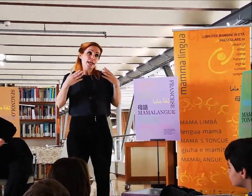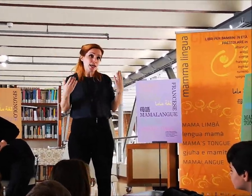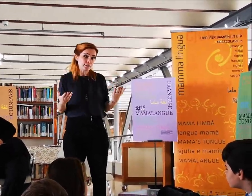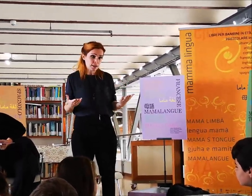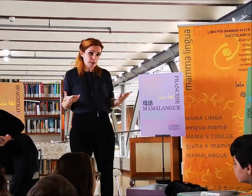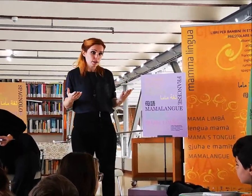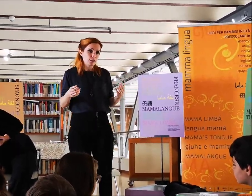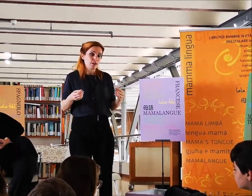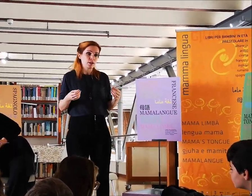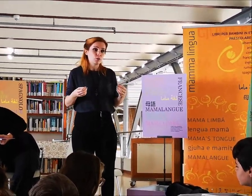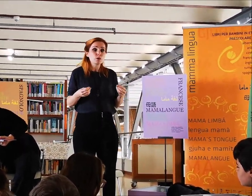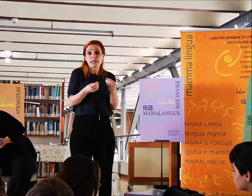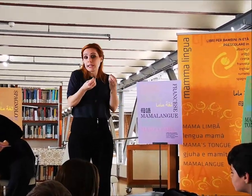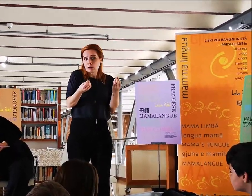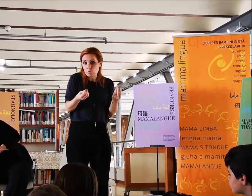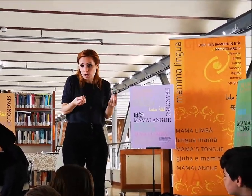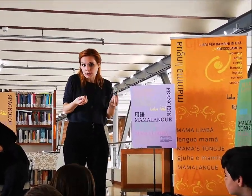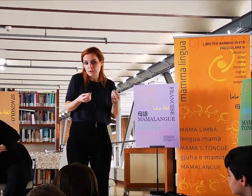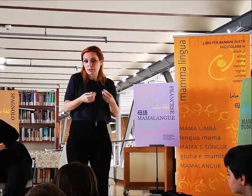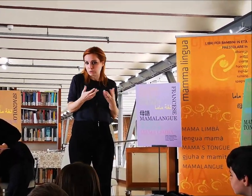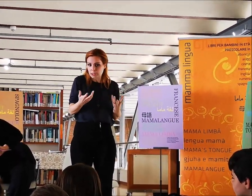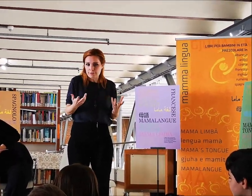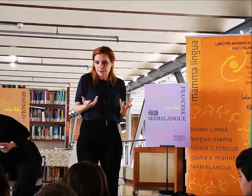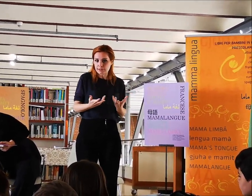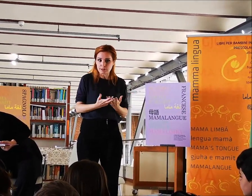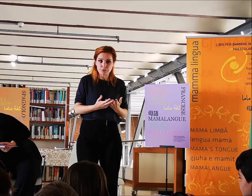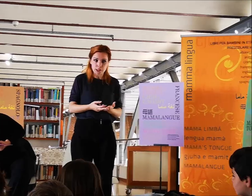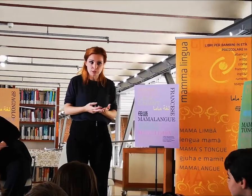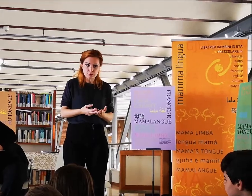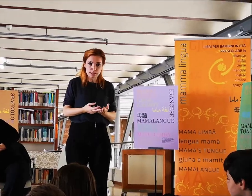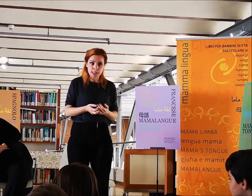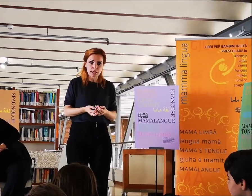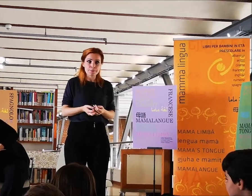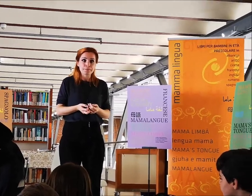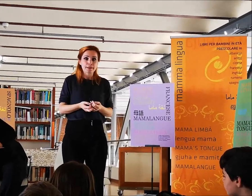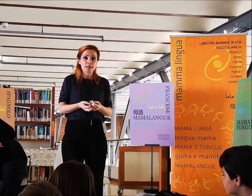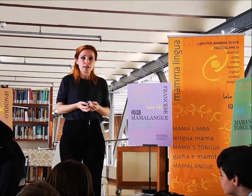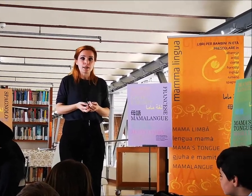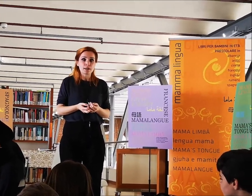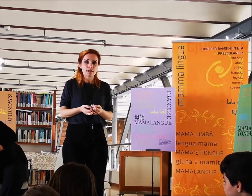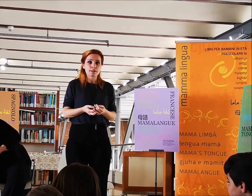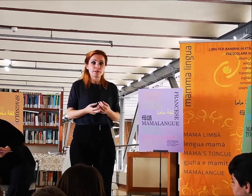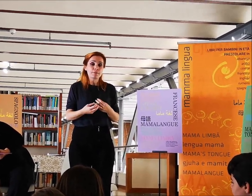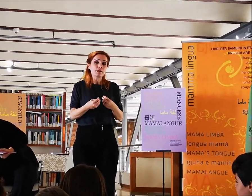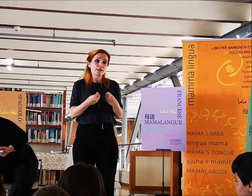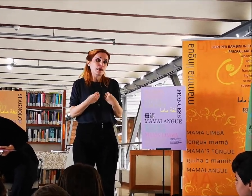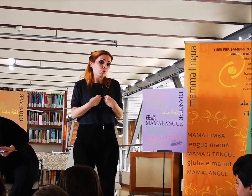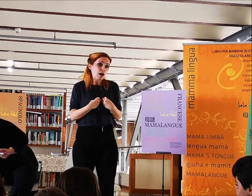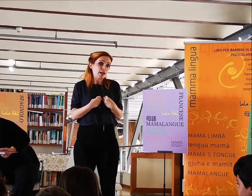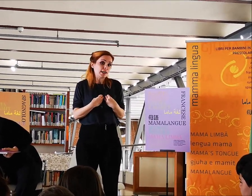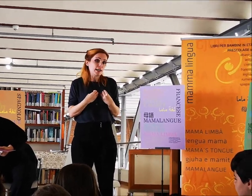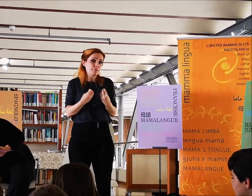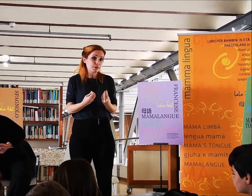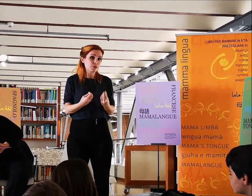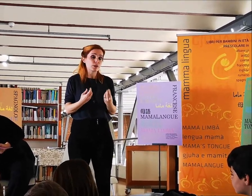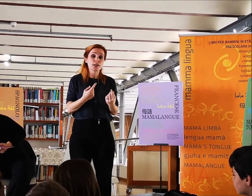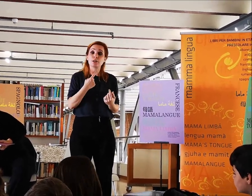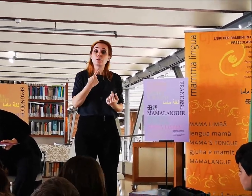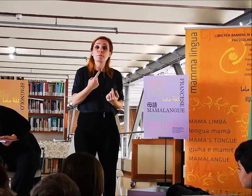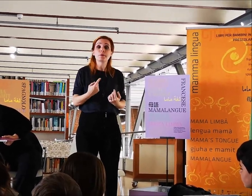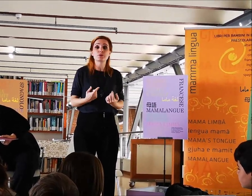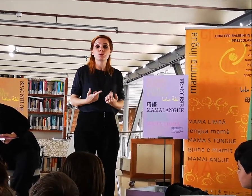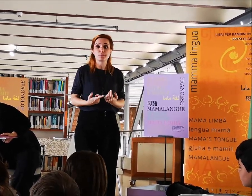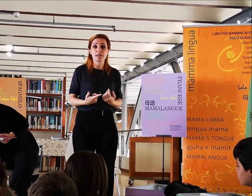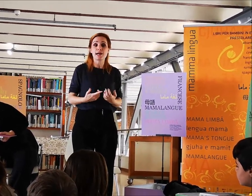è creata una lingua, a tutti gli effetti definita così, tramite la quale le persone